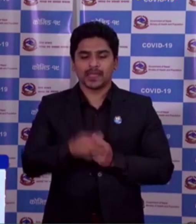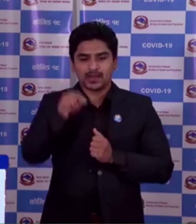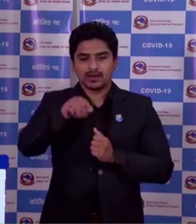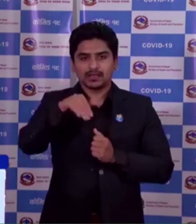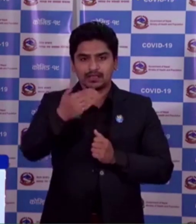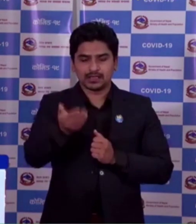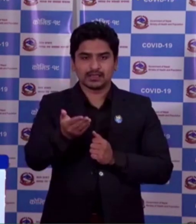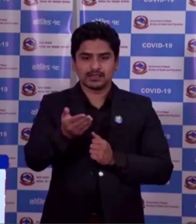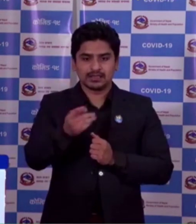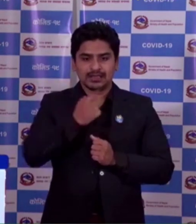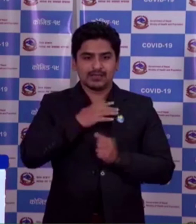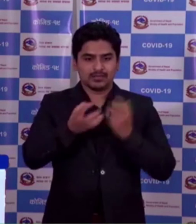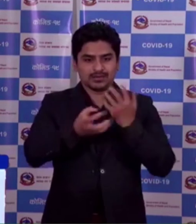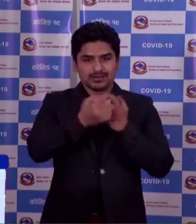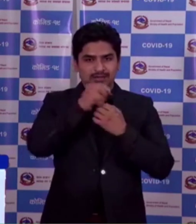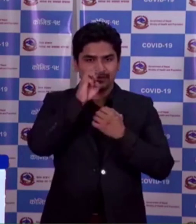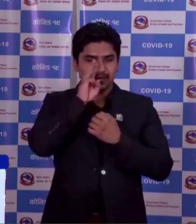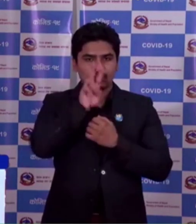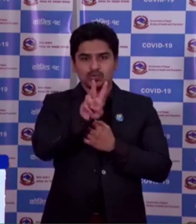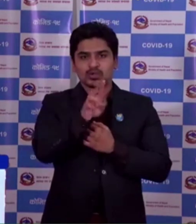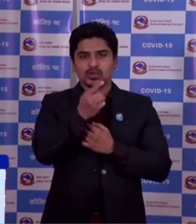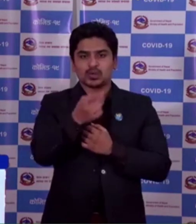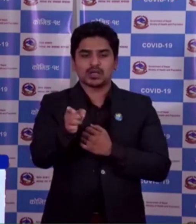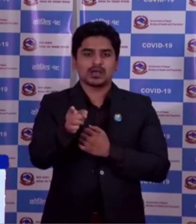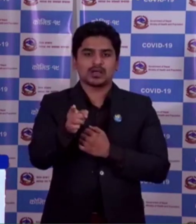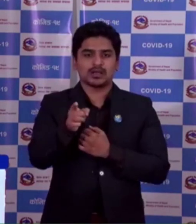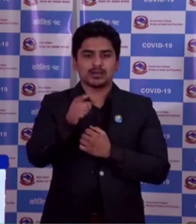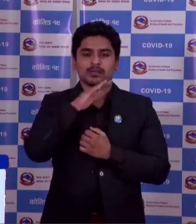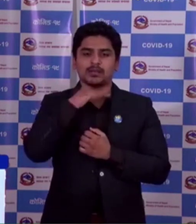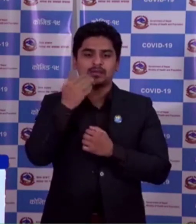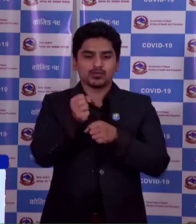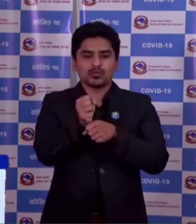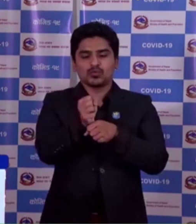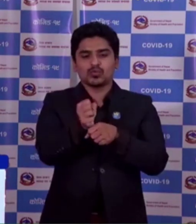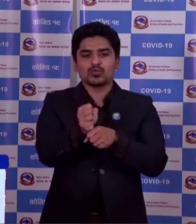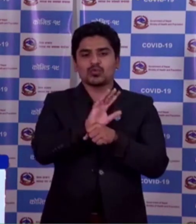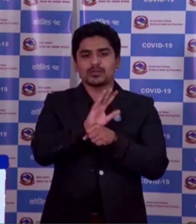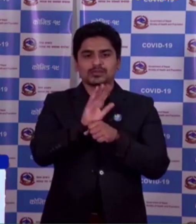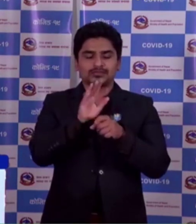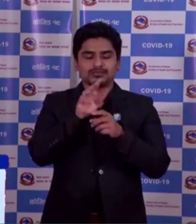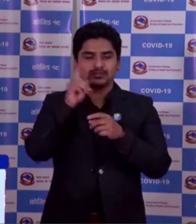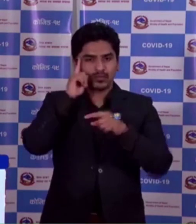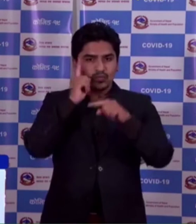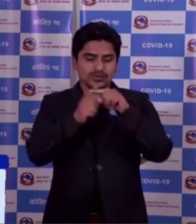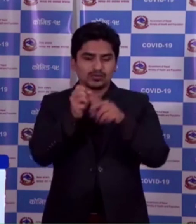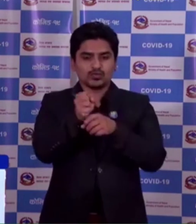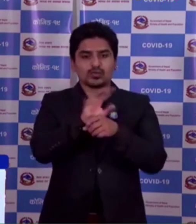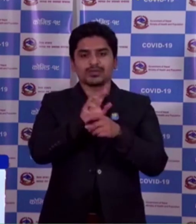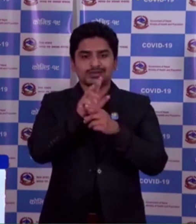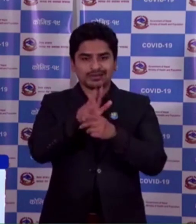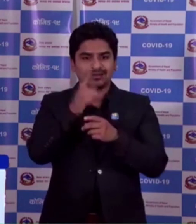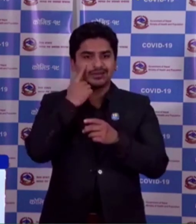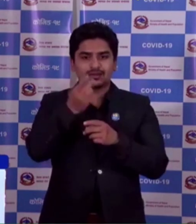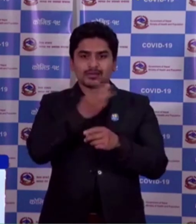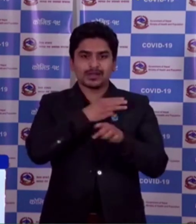अहिलेलाई अब हाम्रो देशमा 2 निधन जो पोजिटिभ कोरोना कोभिड 19